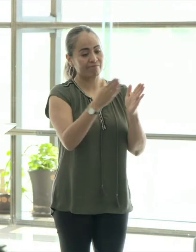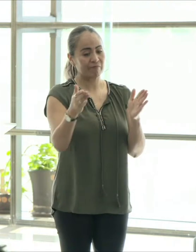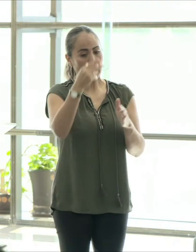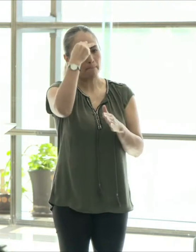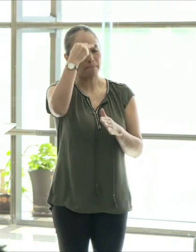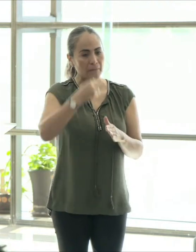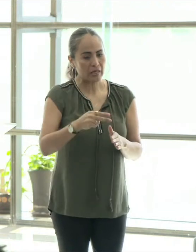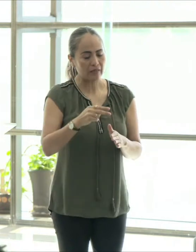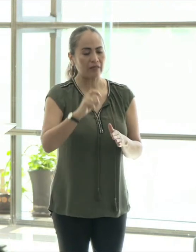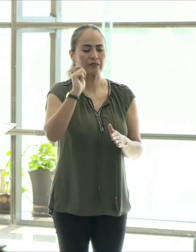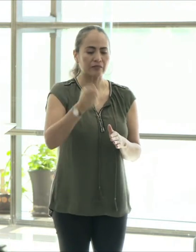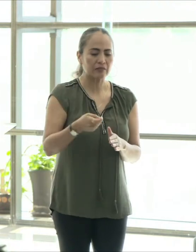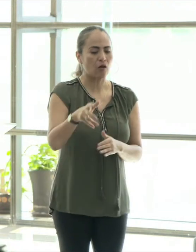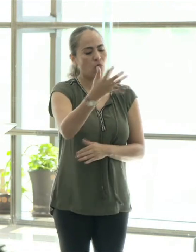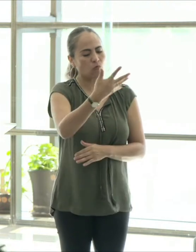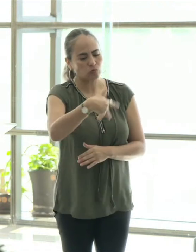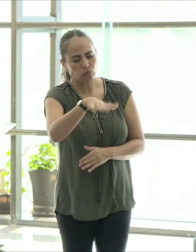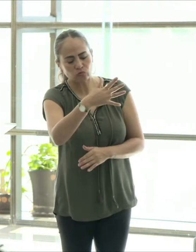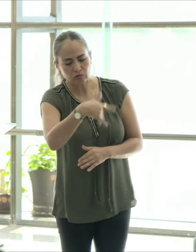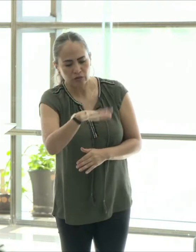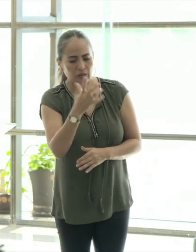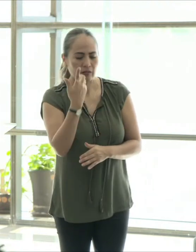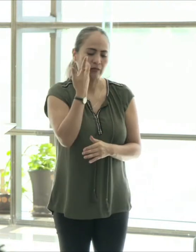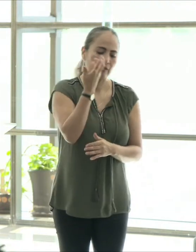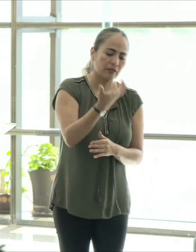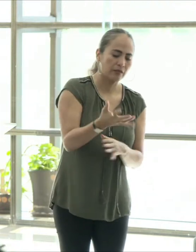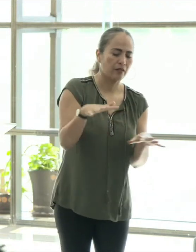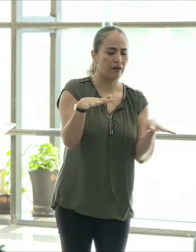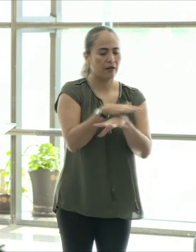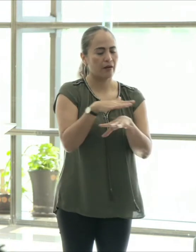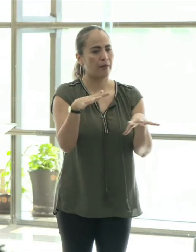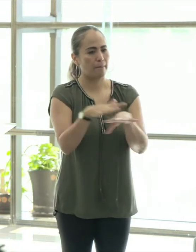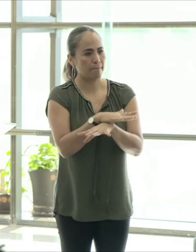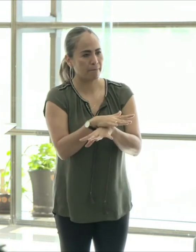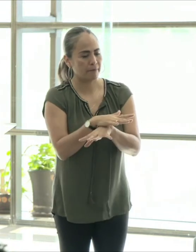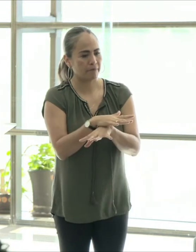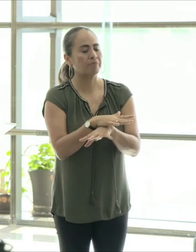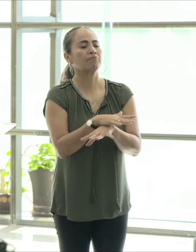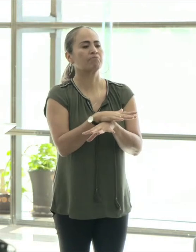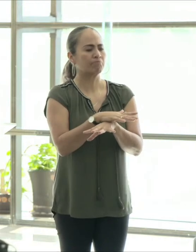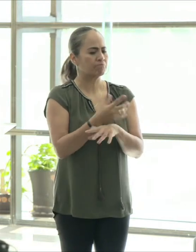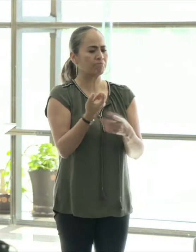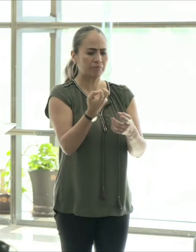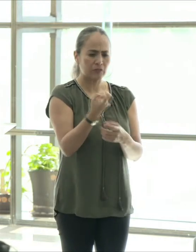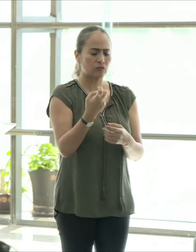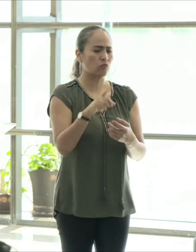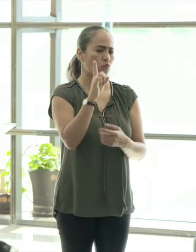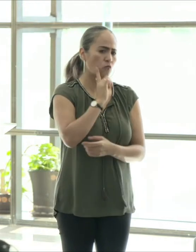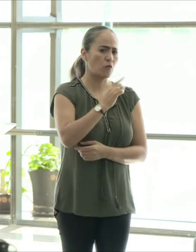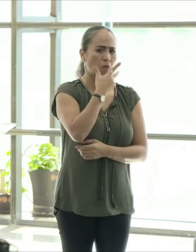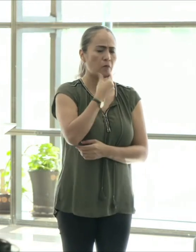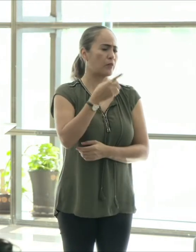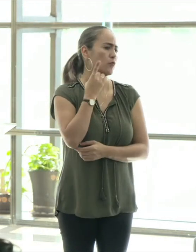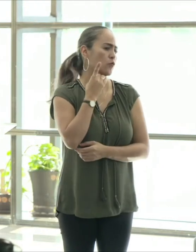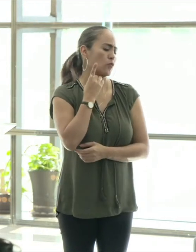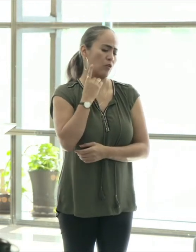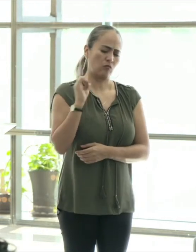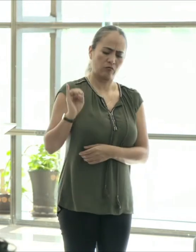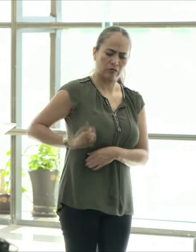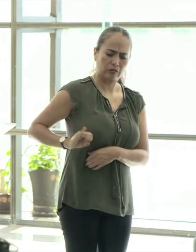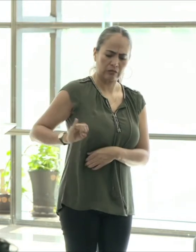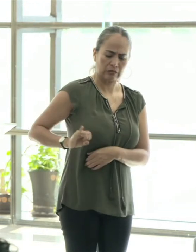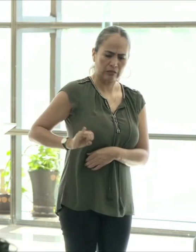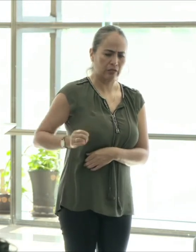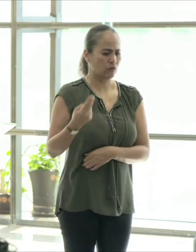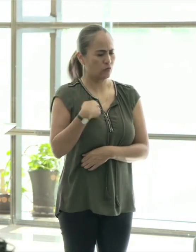aquel de una búsqueda de transformación que además nos interpela a todas y todos los legisladores sobre todo a ser capaces de